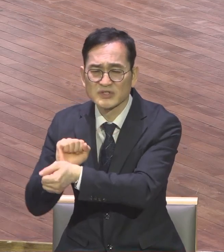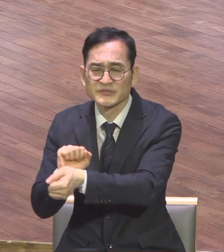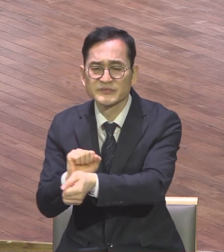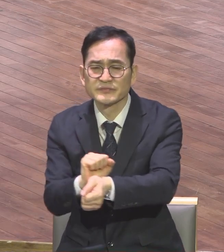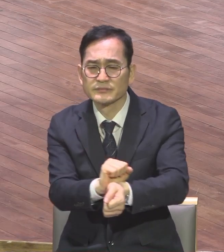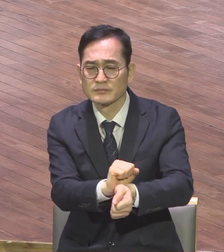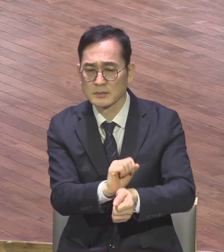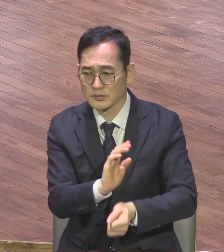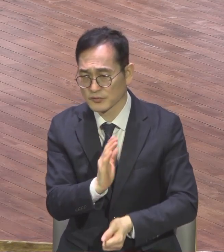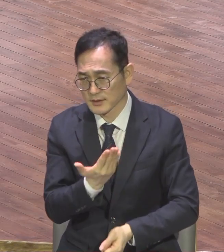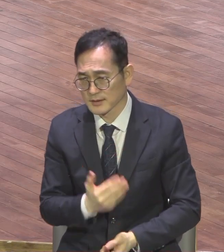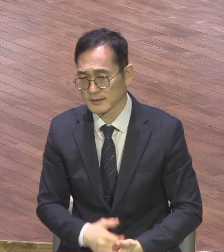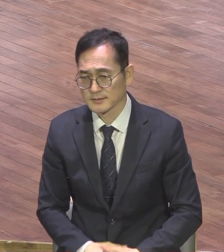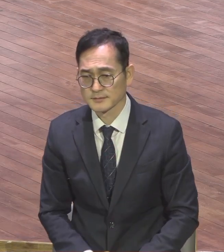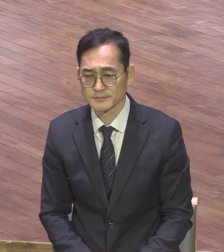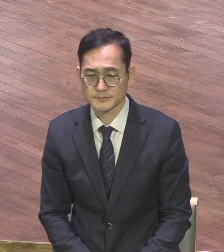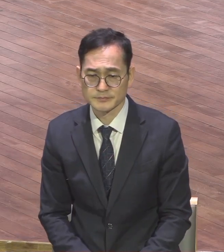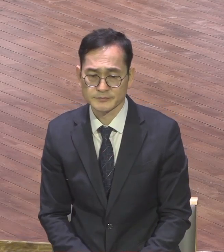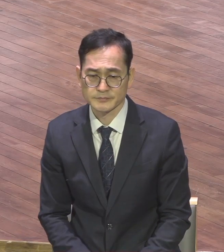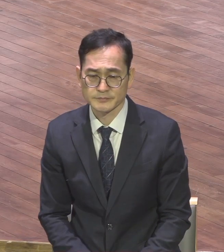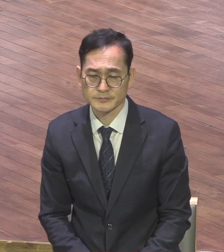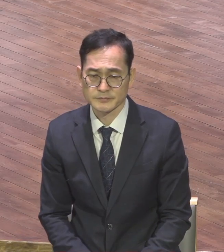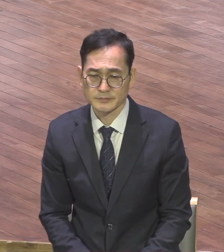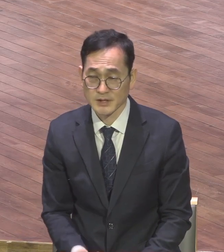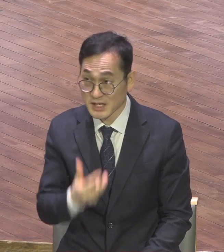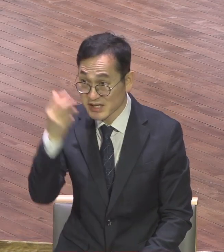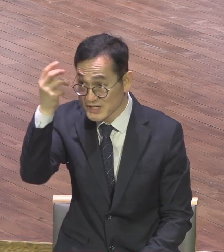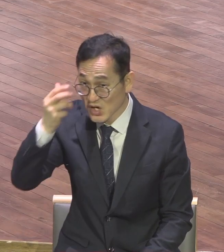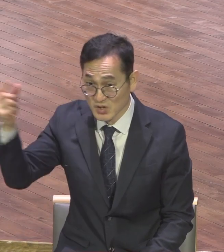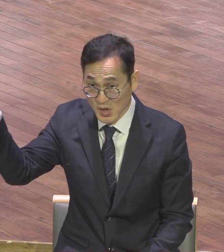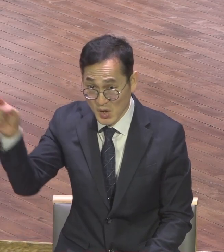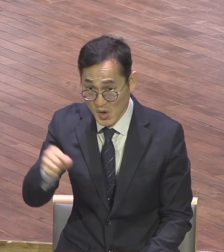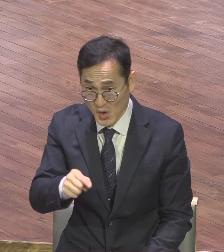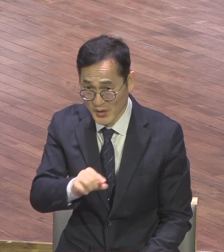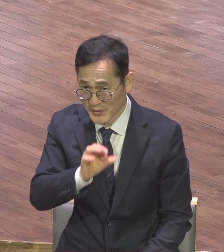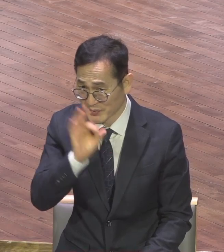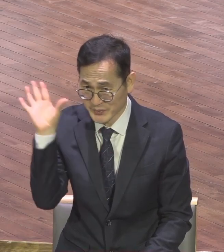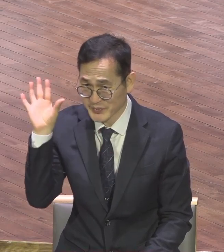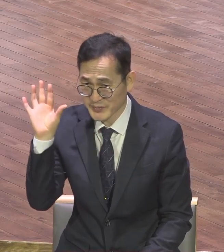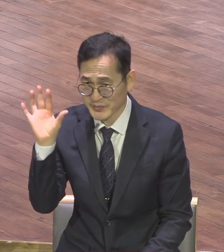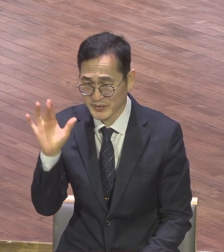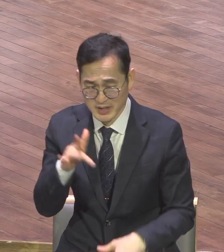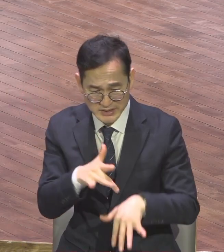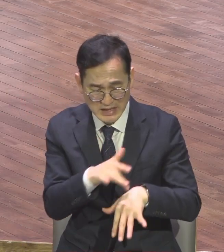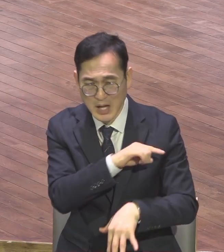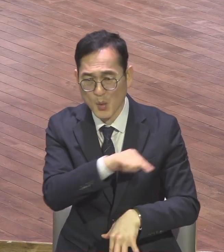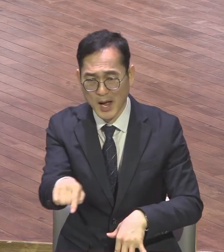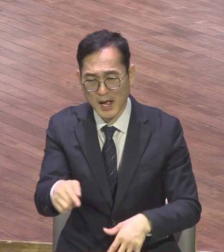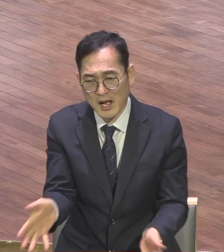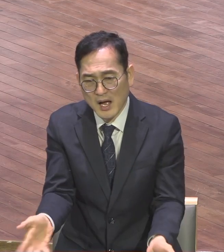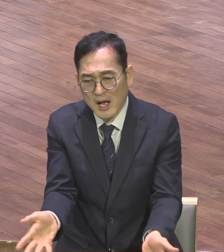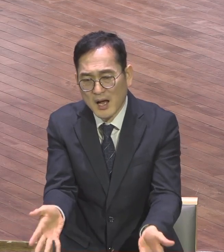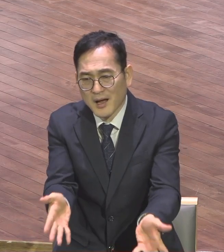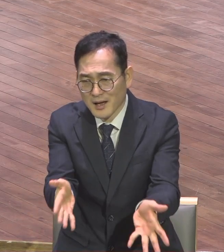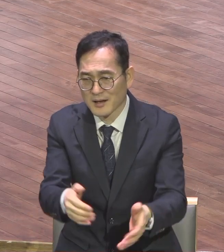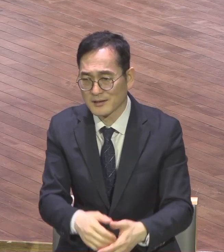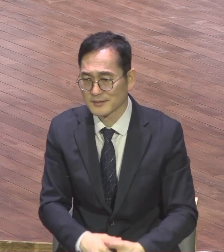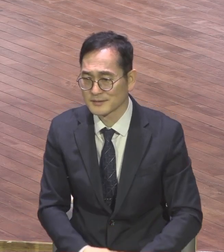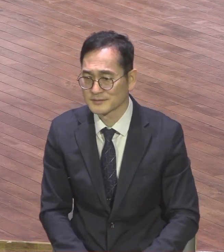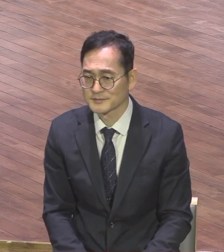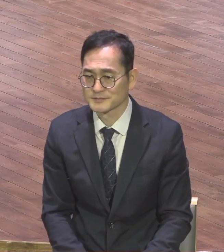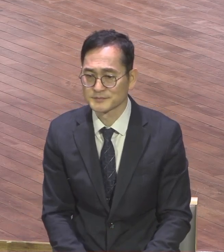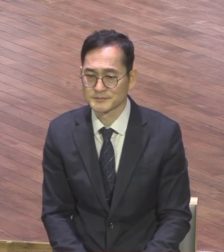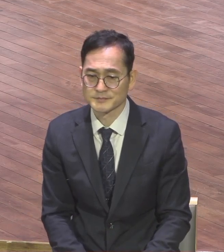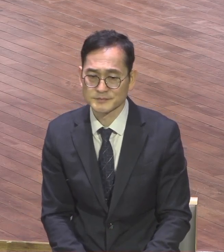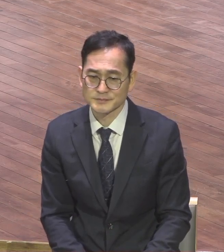다 불평이에요. 그게 어떤 성의 역사가 악령이 허감이 꽉 차가지고 무슨 그게 새로운 이